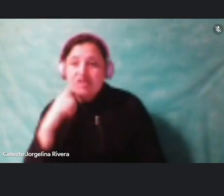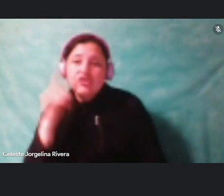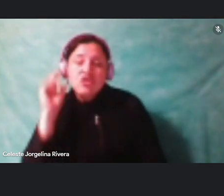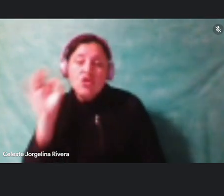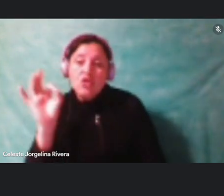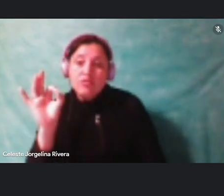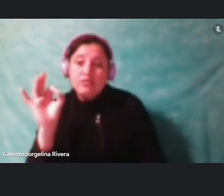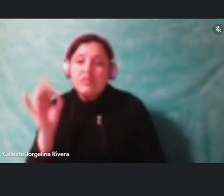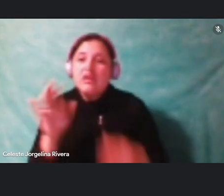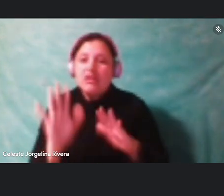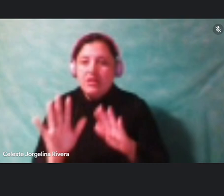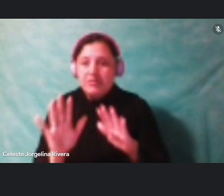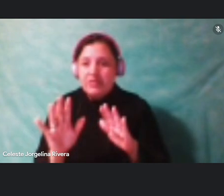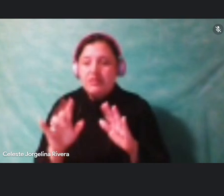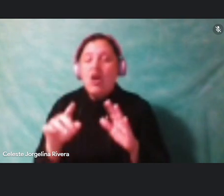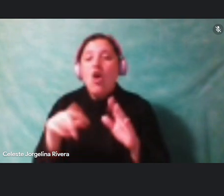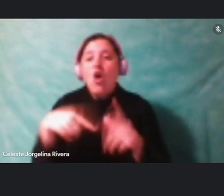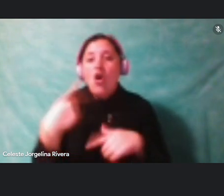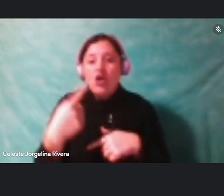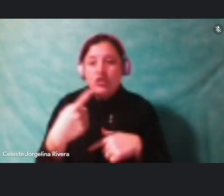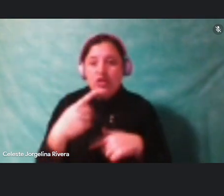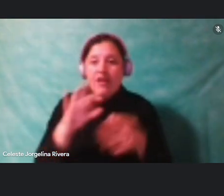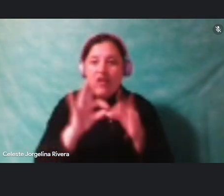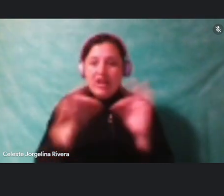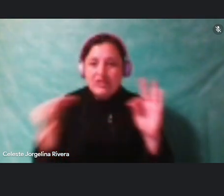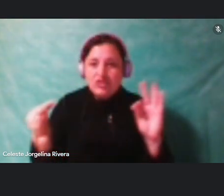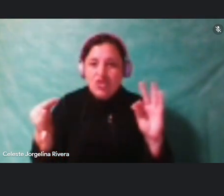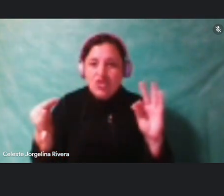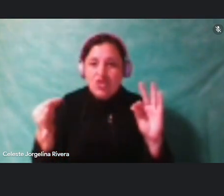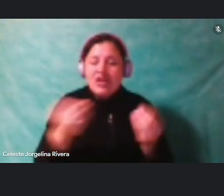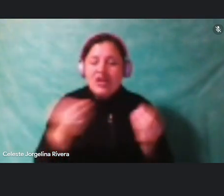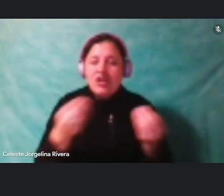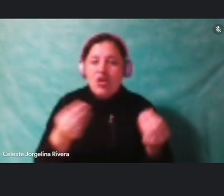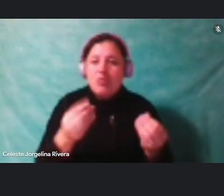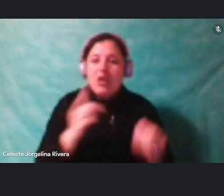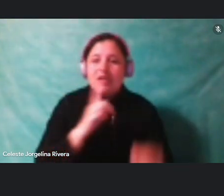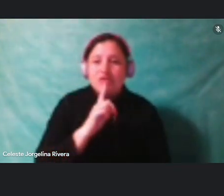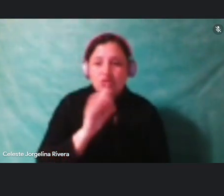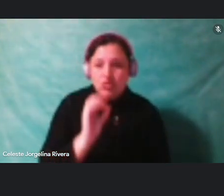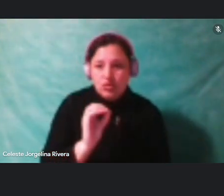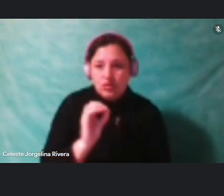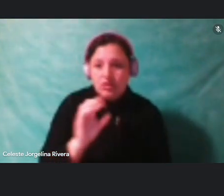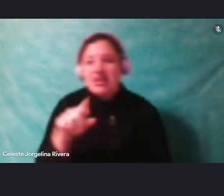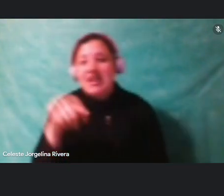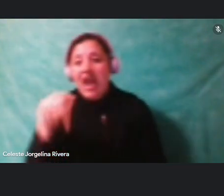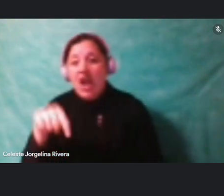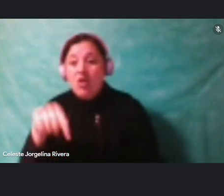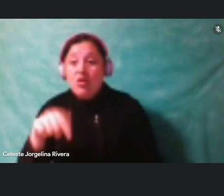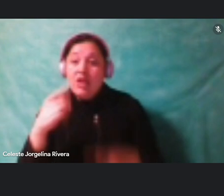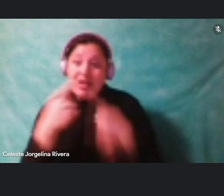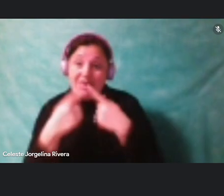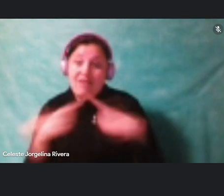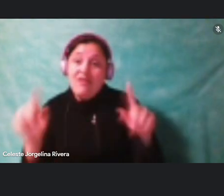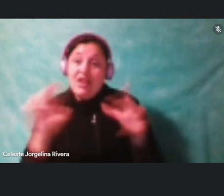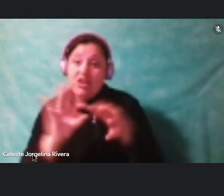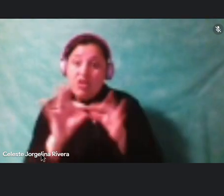ing. Y este lleva siempre ing, ¿sí? Entonces, correr el riesgo de